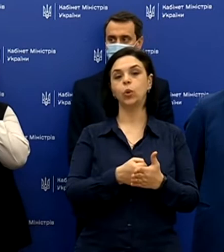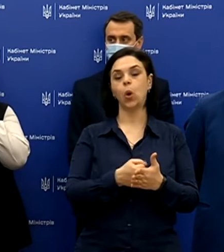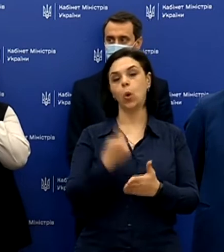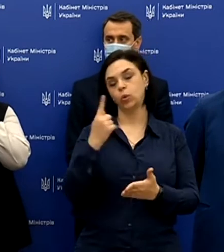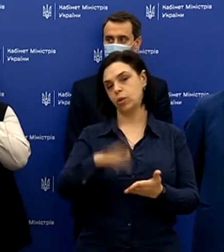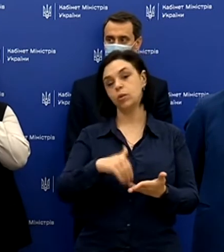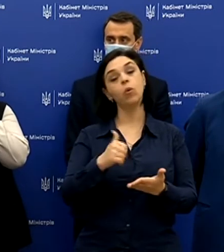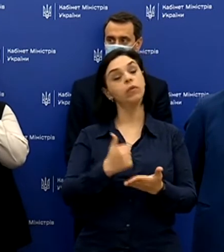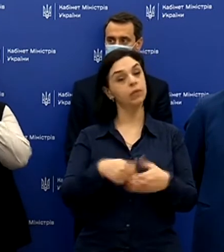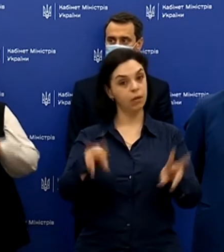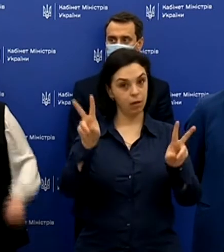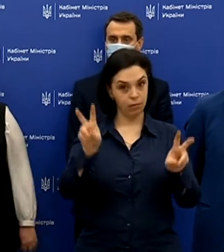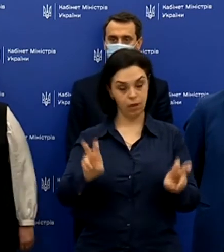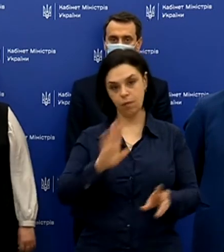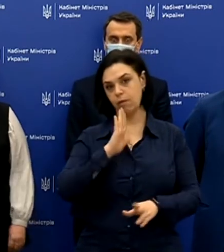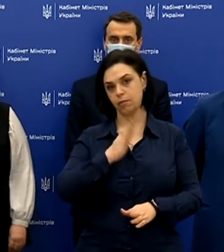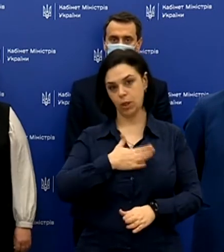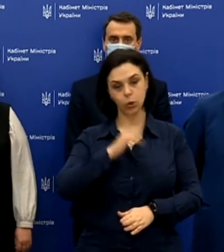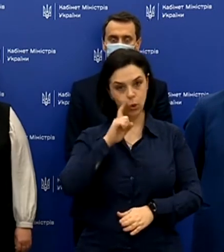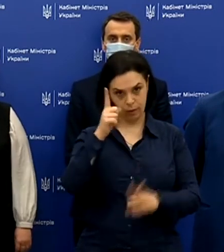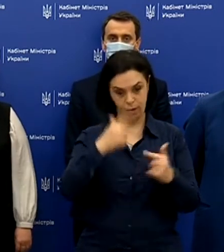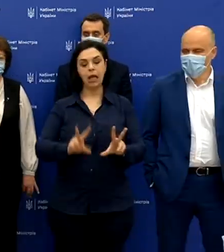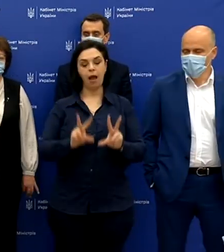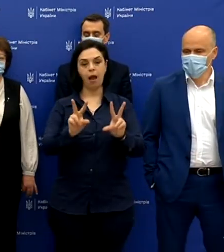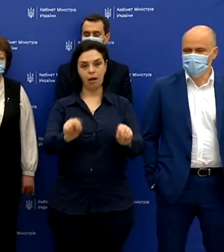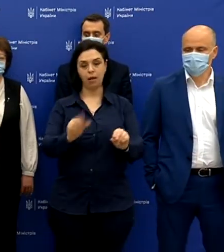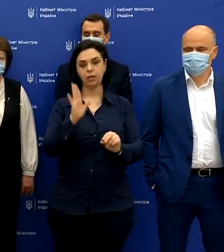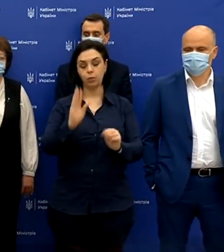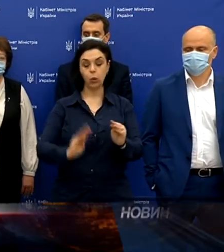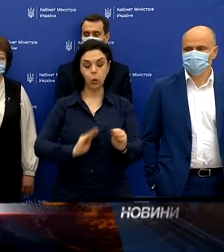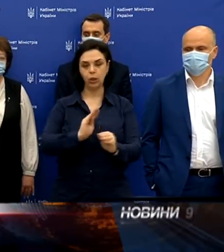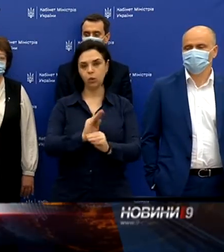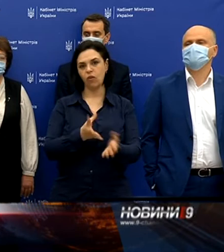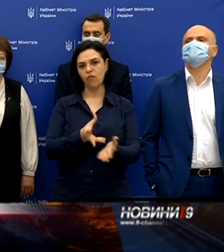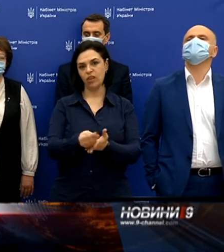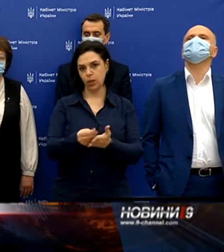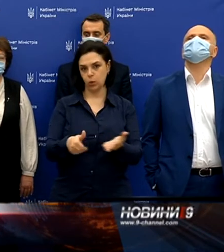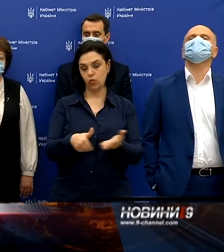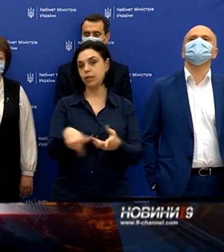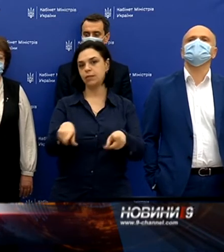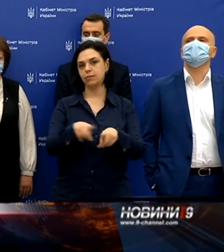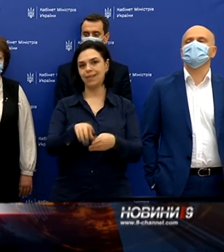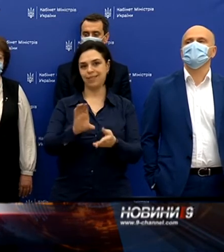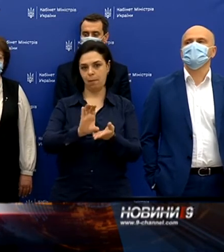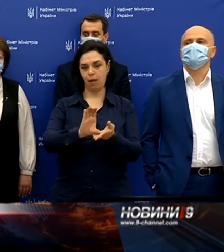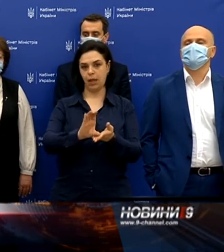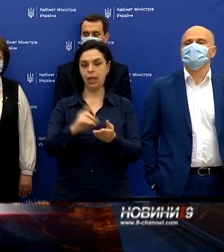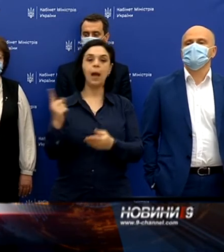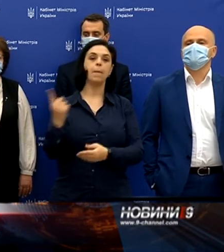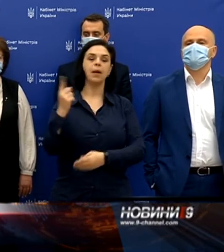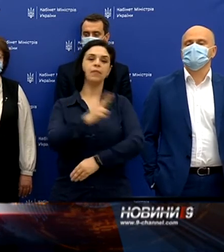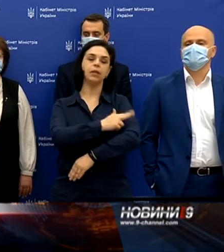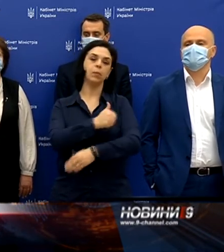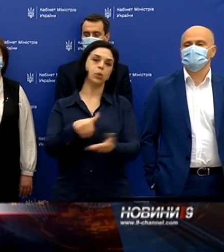планують виділити додаткові 11 мільярдів гривень. Будуть додатково фінансуватися такі пакети. Первинна